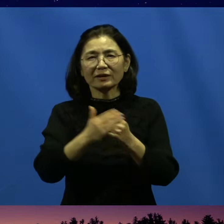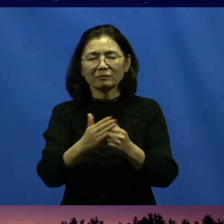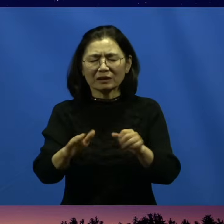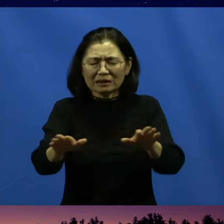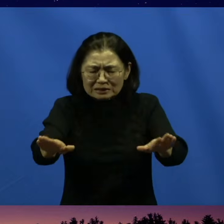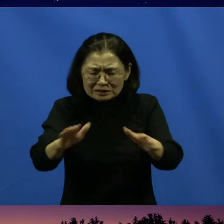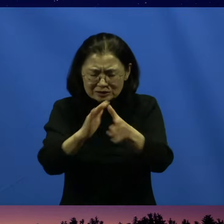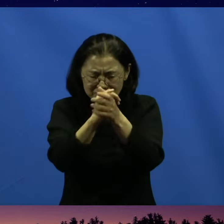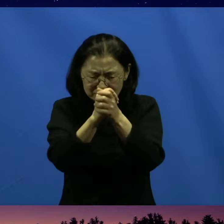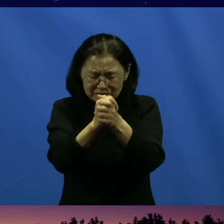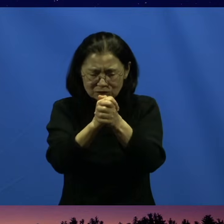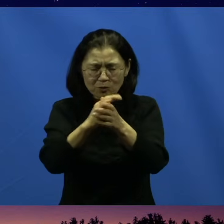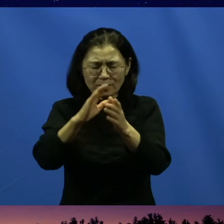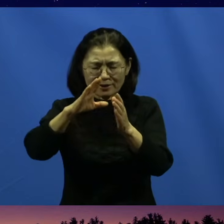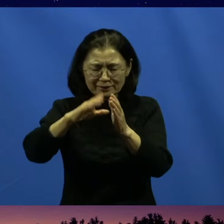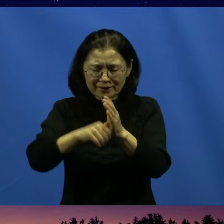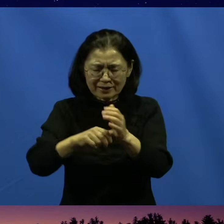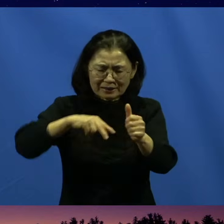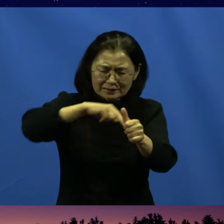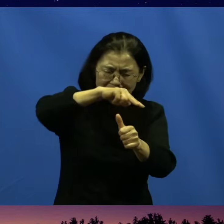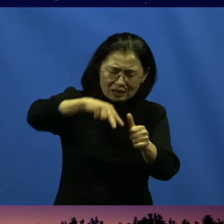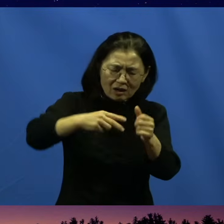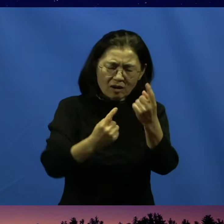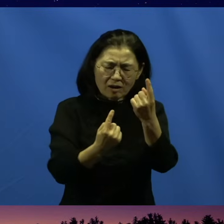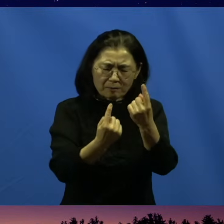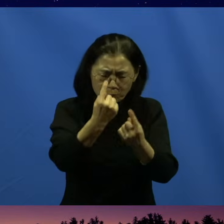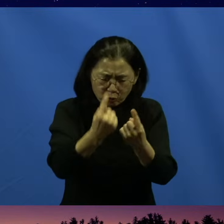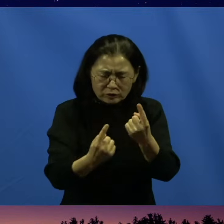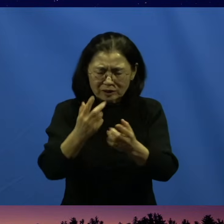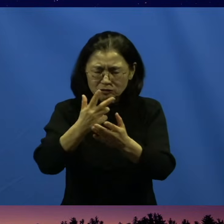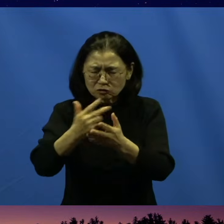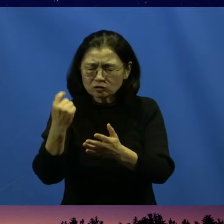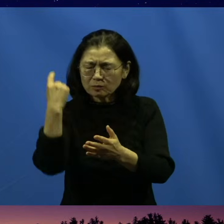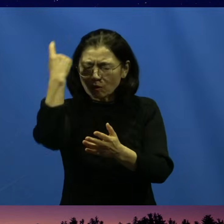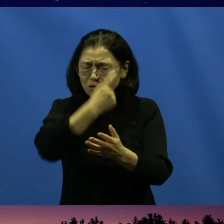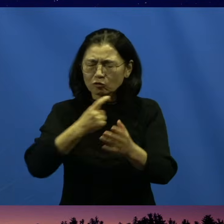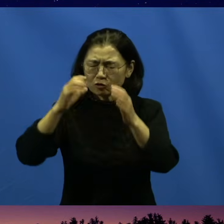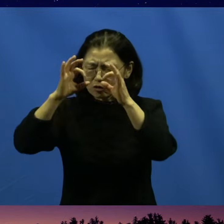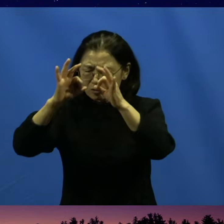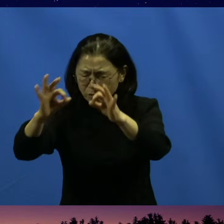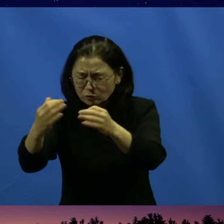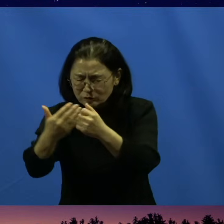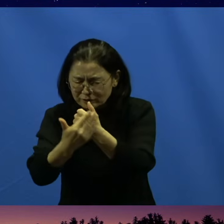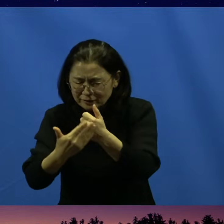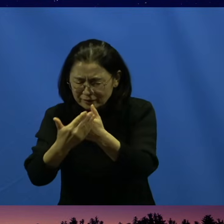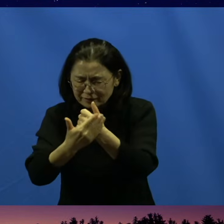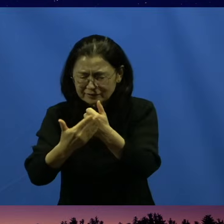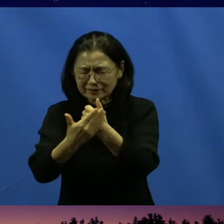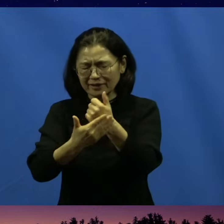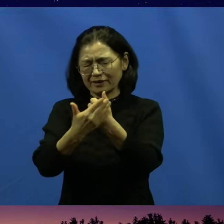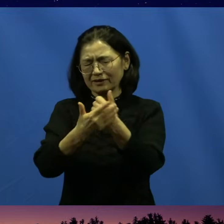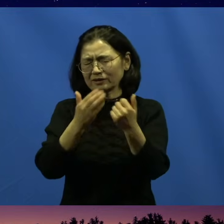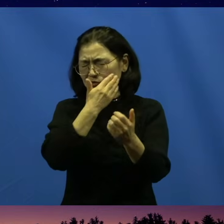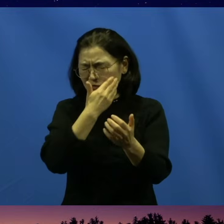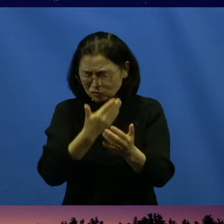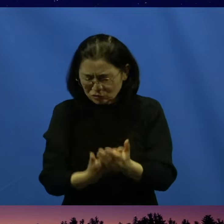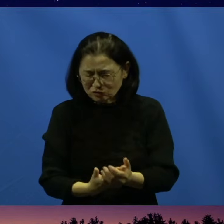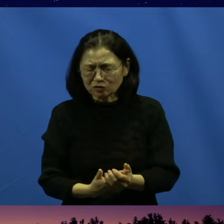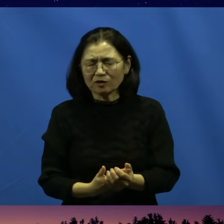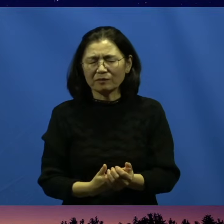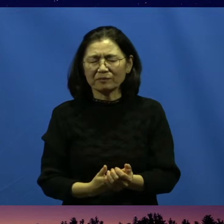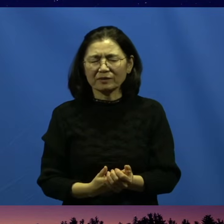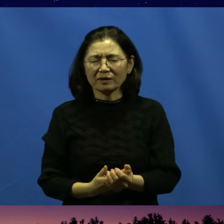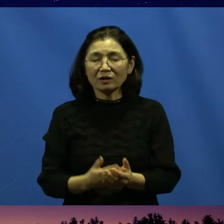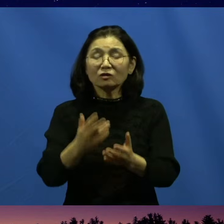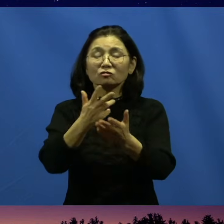것은 상황의 변화보다 주의 얼굴을 보는 은혜인 줄로 믿습니다. 우리 삶의 근본적인 갈망은 결국에 주님을 아는